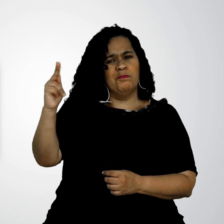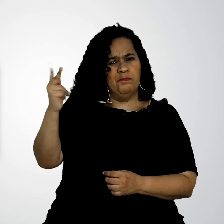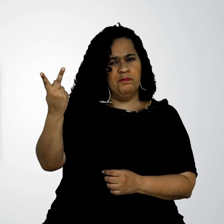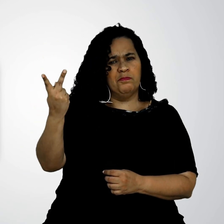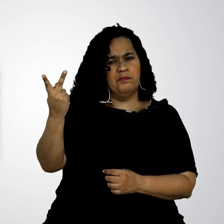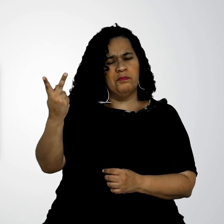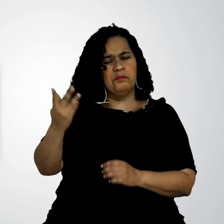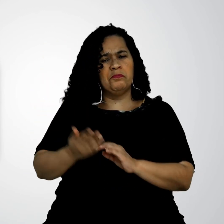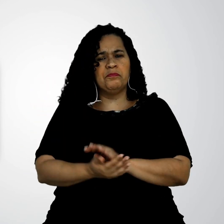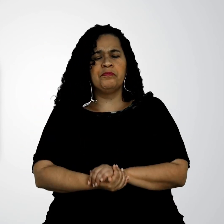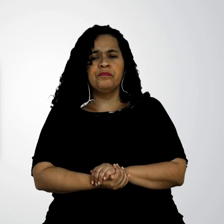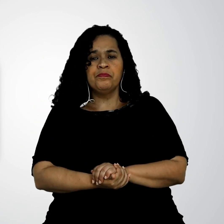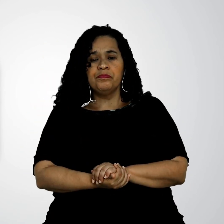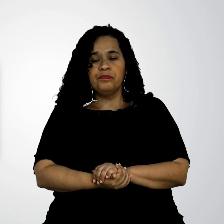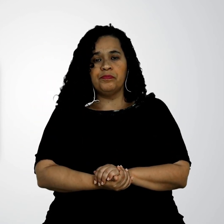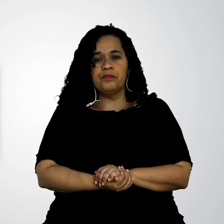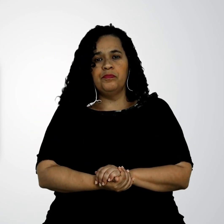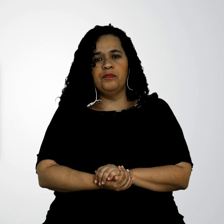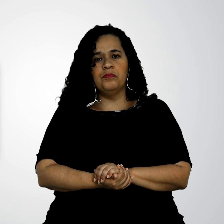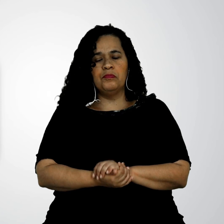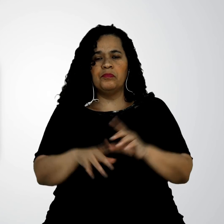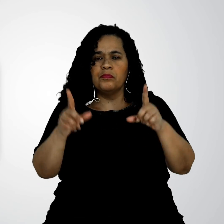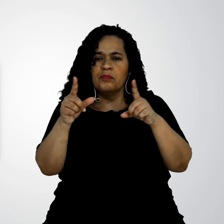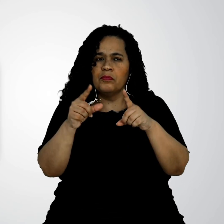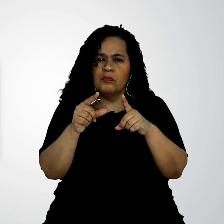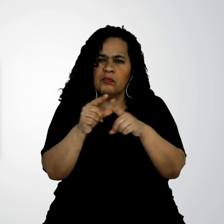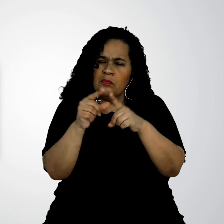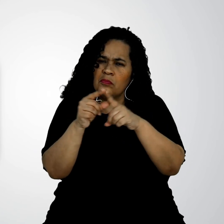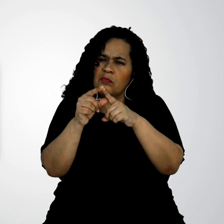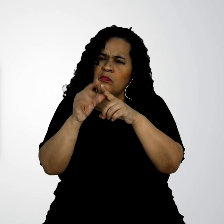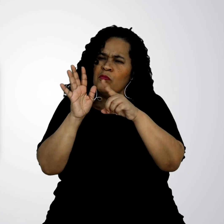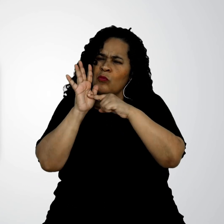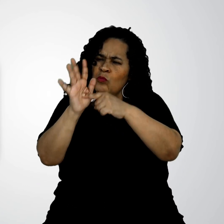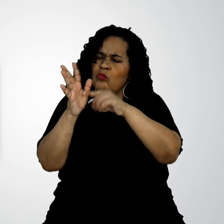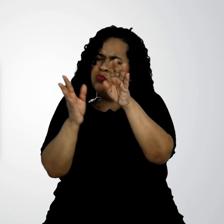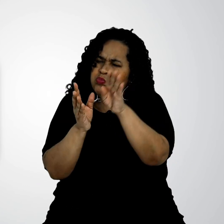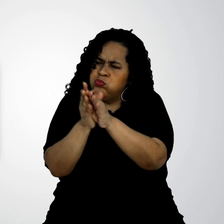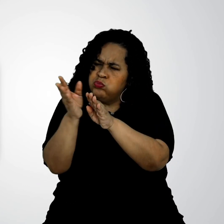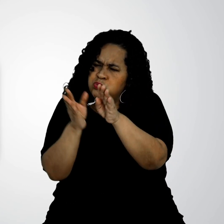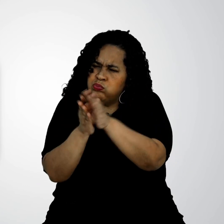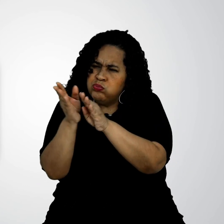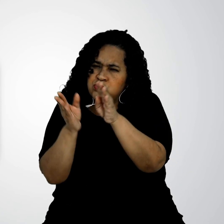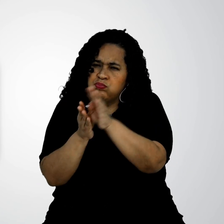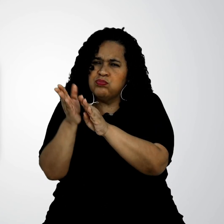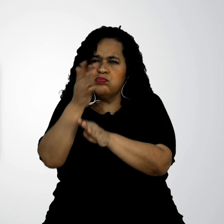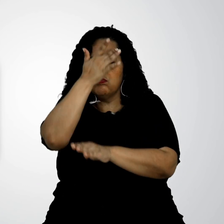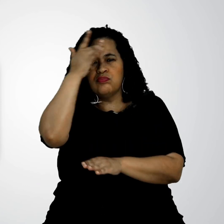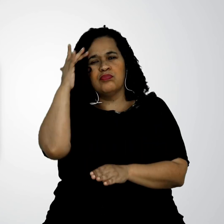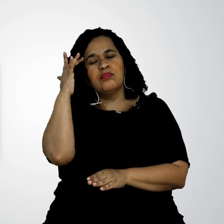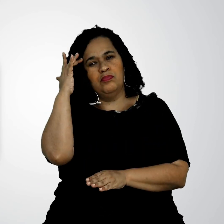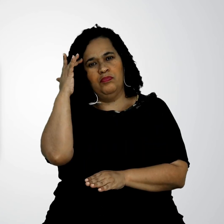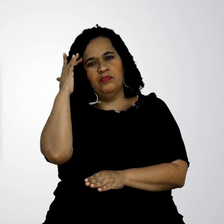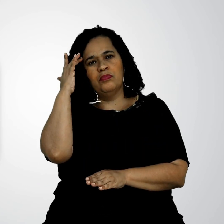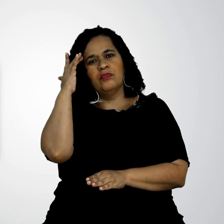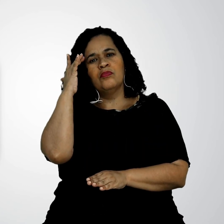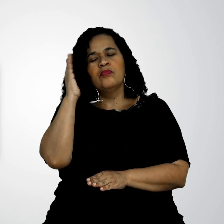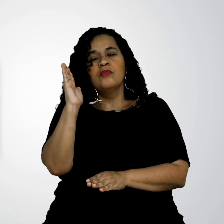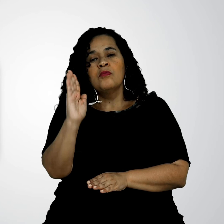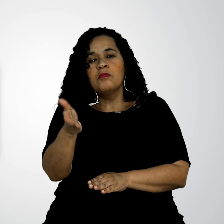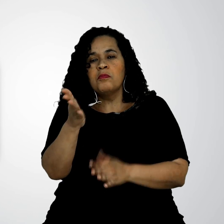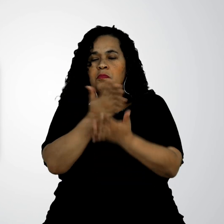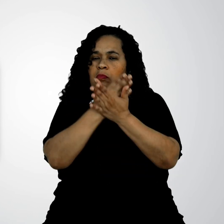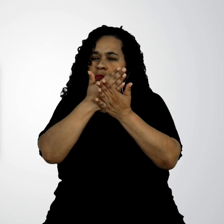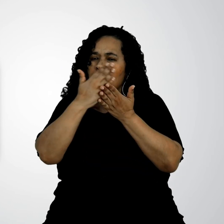aí uma palavra pastoral de correção para aqueles que estão já começando